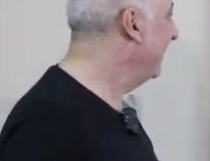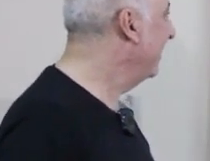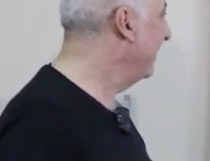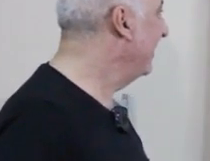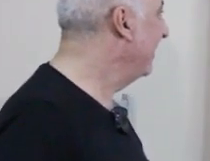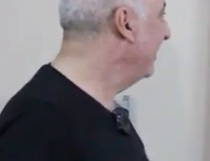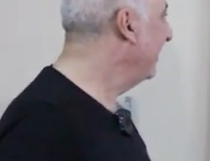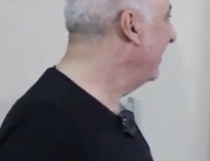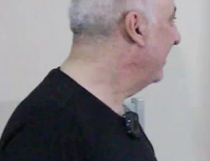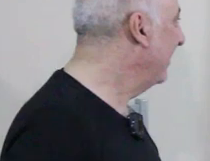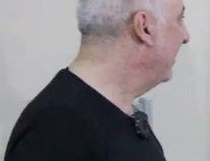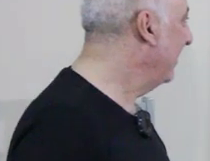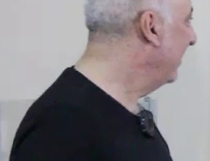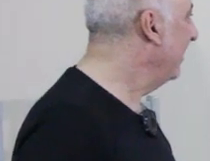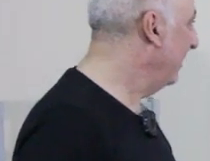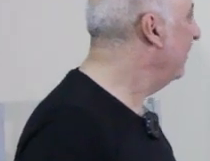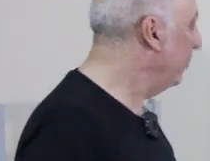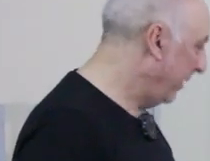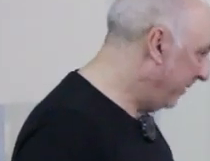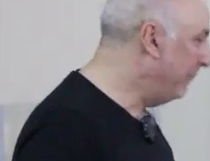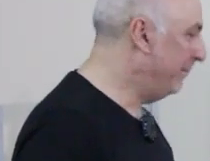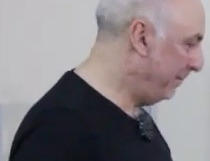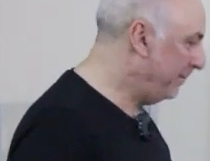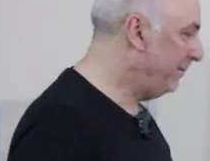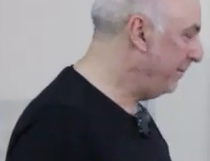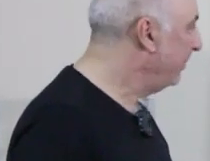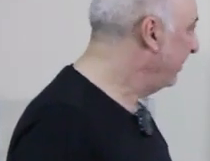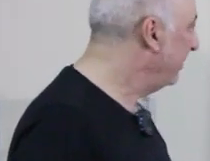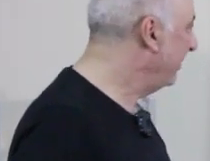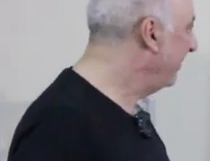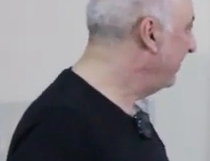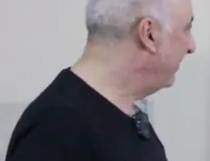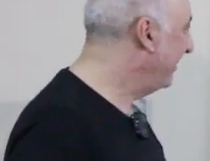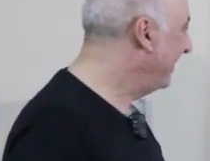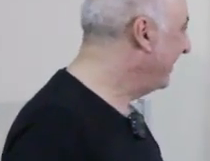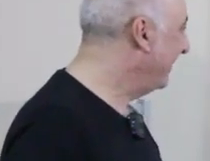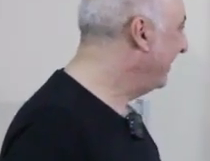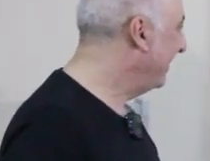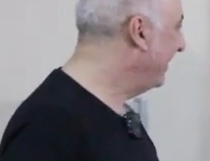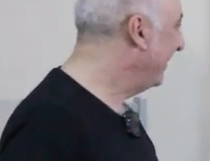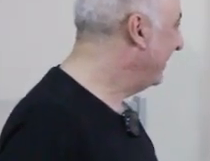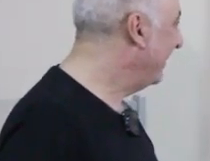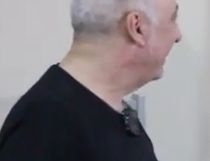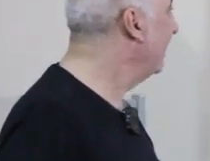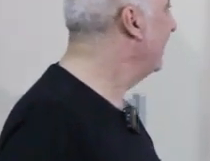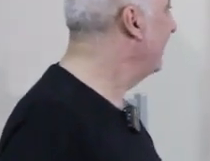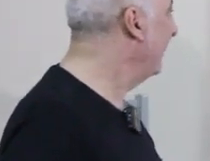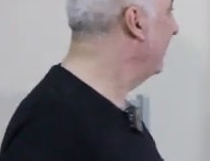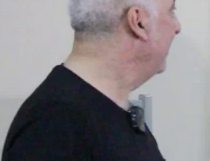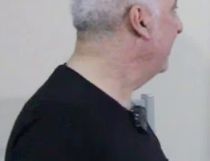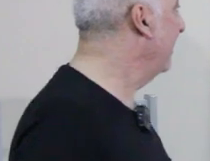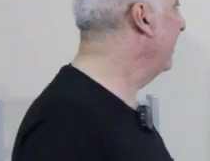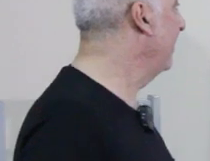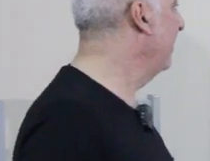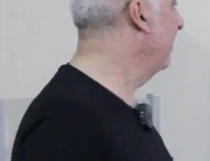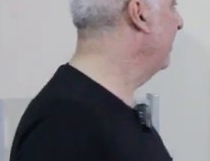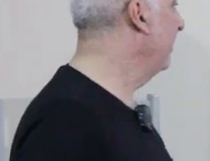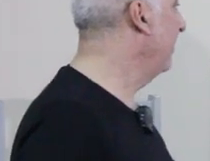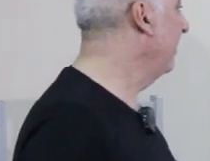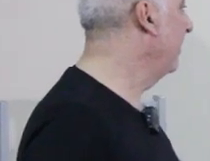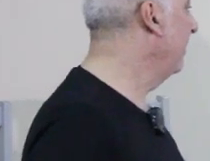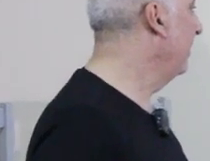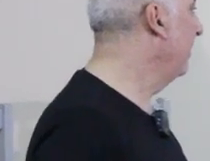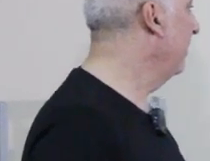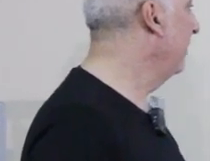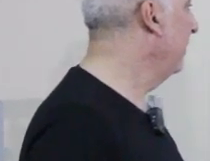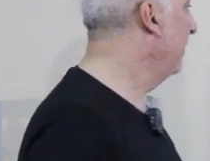pontos estruturados, a cadeia é ruim. Né? Então, esses laços têm que estar muito bem formados. E o navio, a gente está só algumas ações, a gente vai